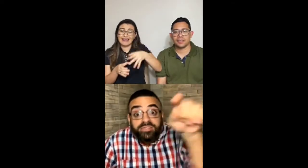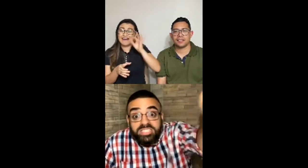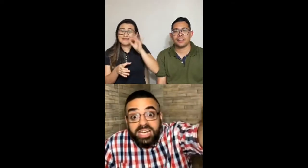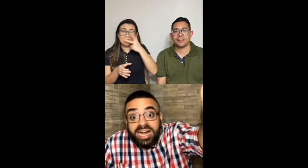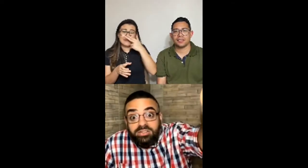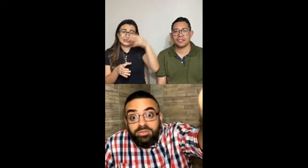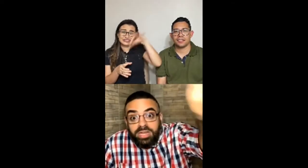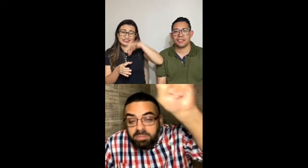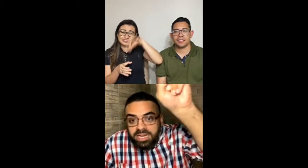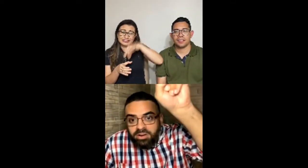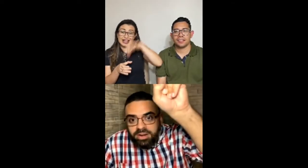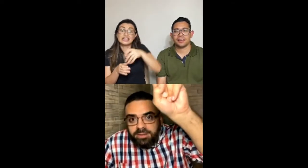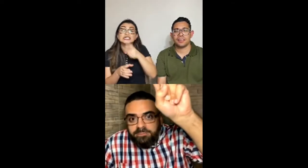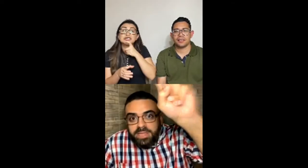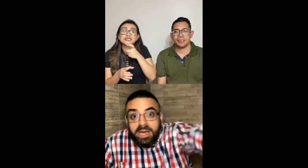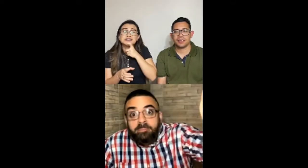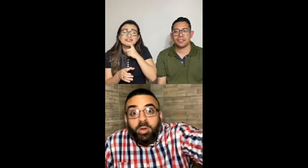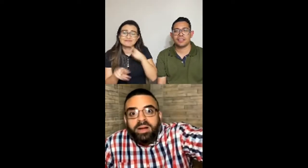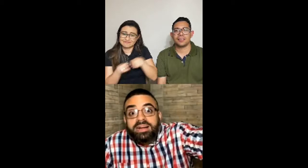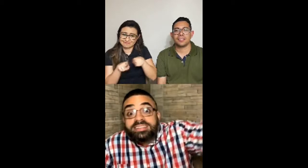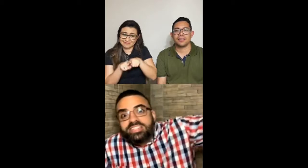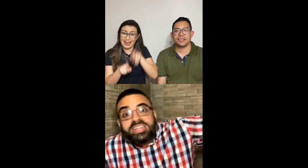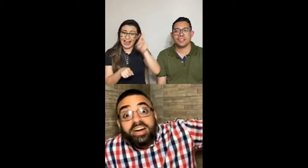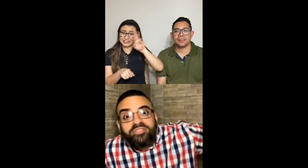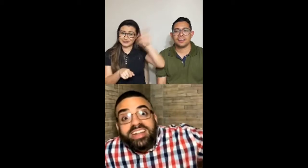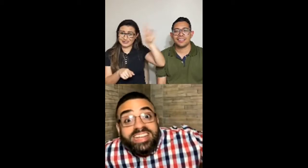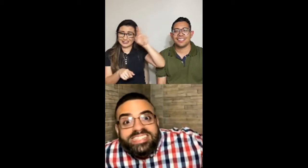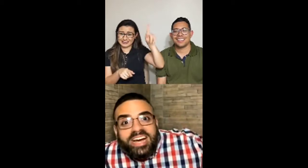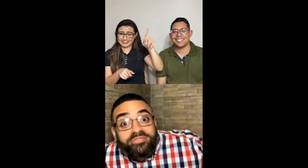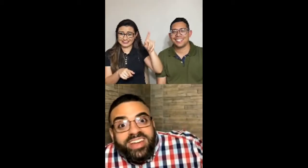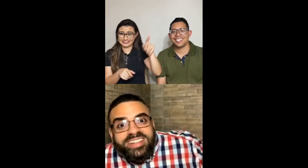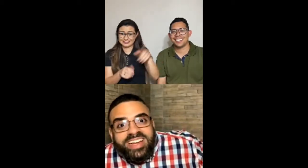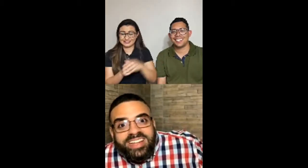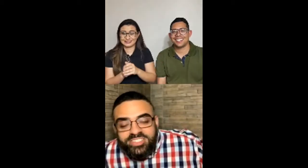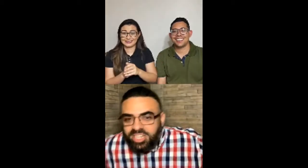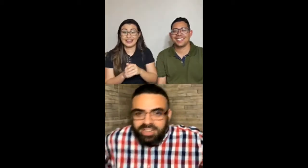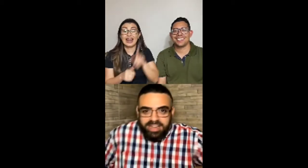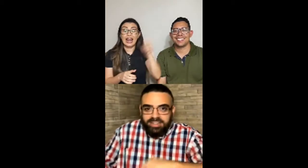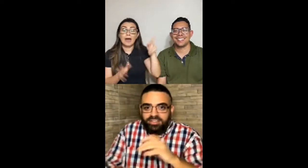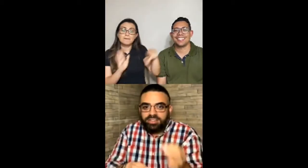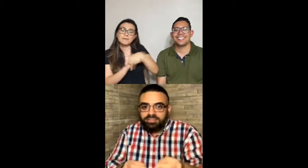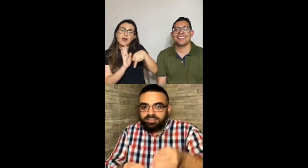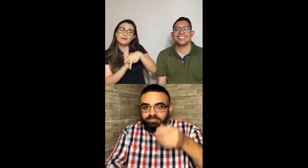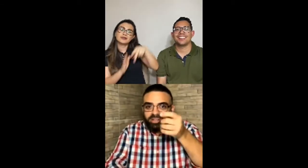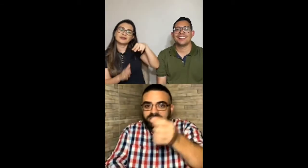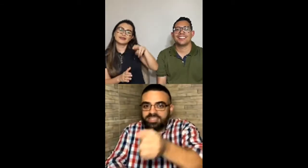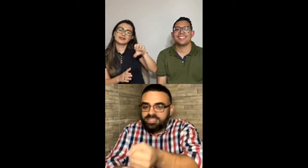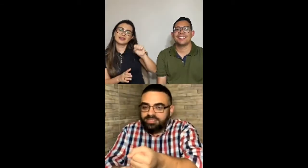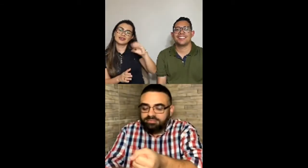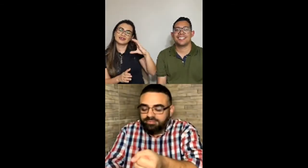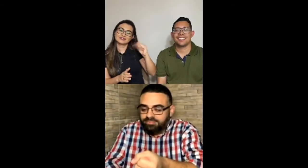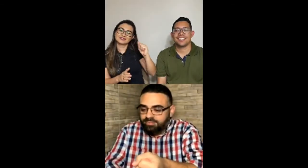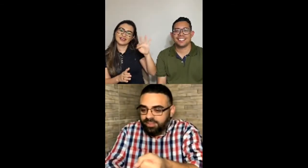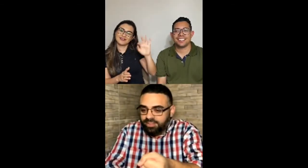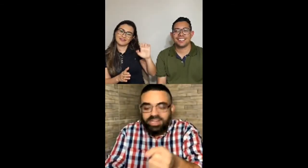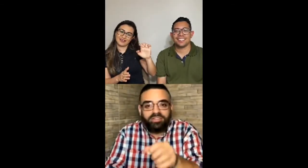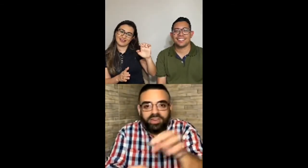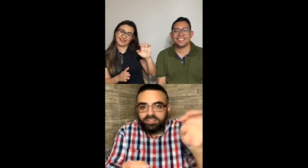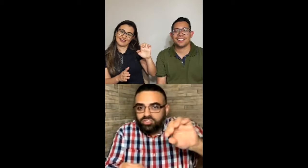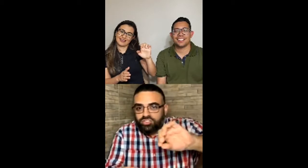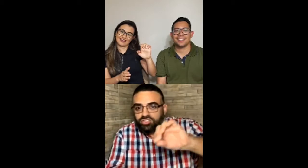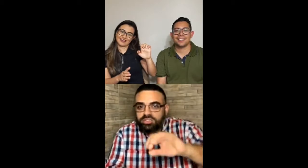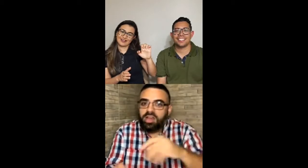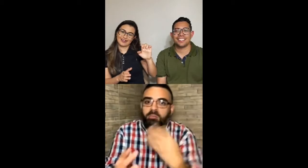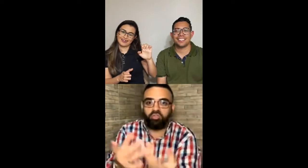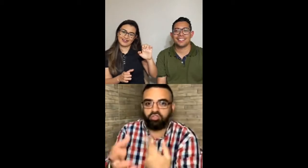ralo, é ralinho, é quase chá. Eles não tomam café. O café é gelado, lembrei agora. Propaganda de café nesse café